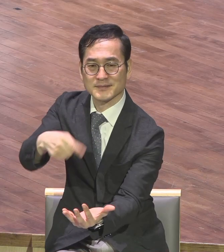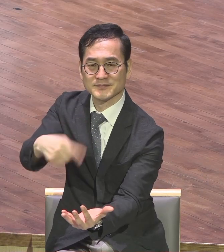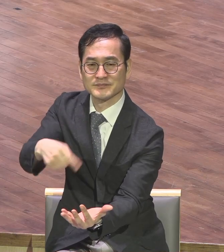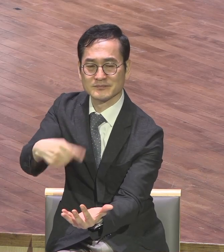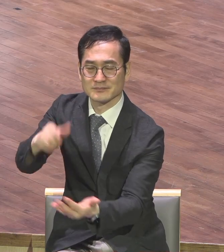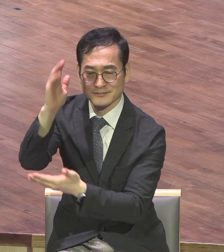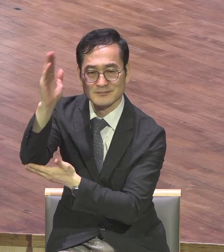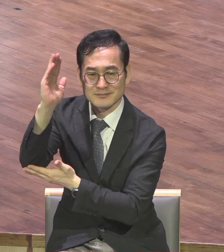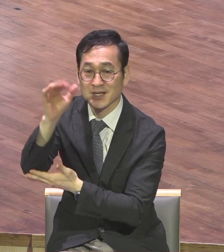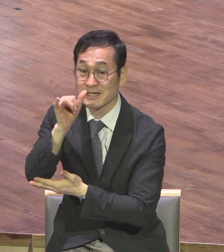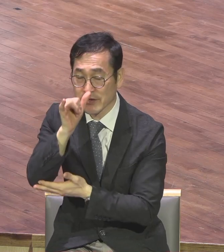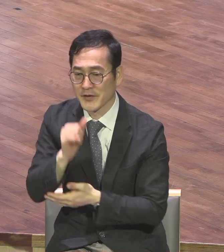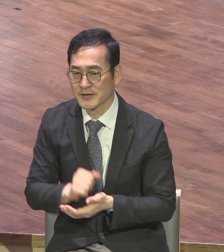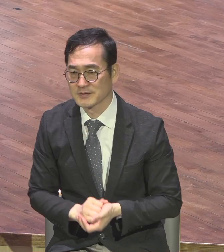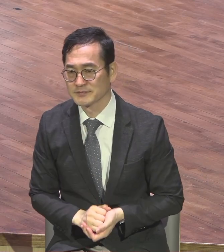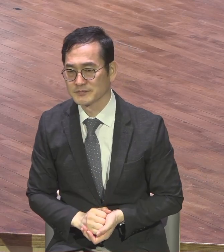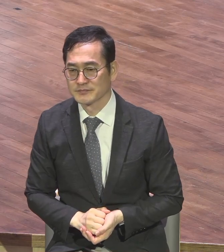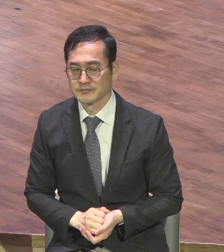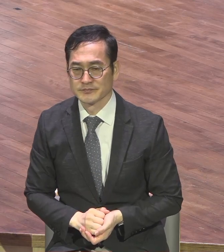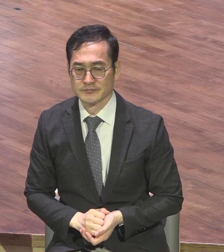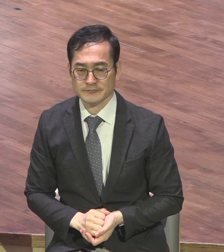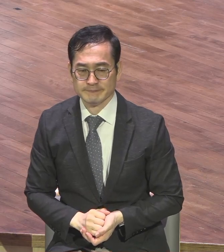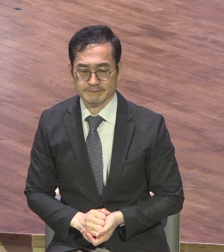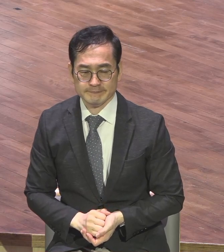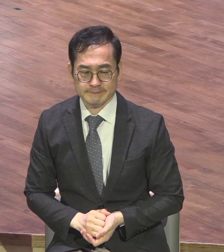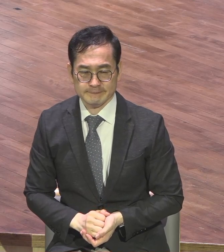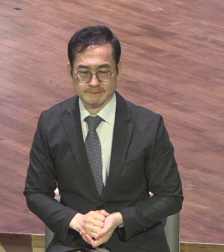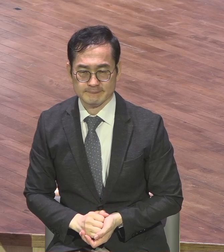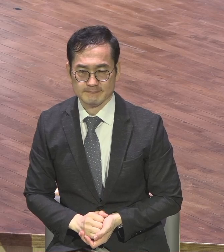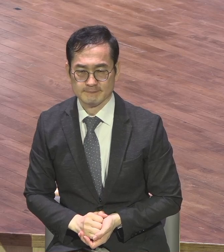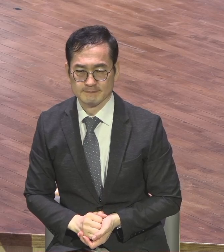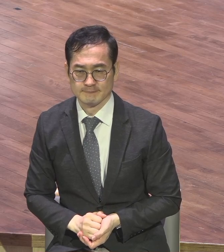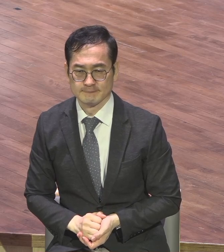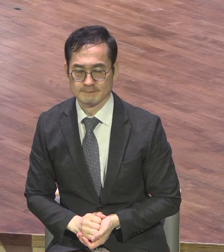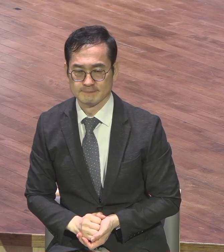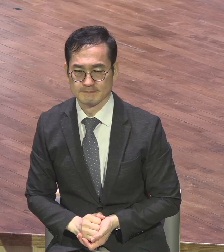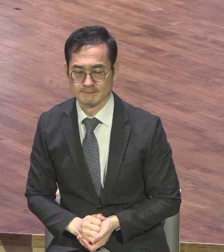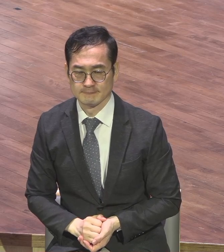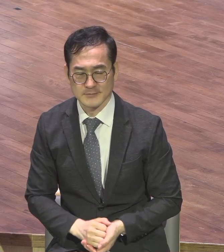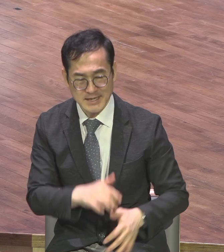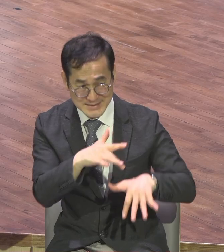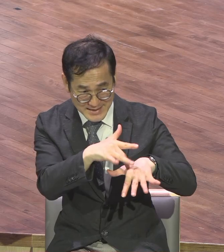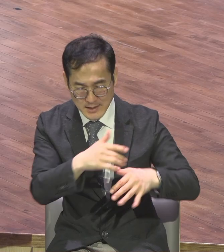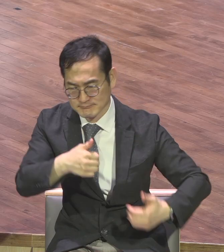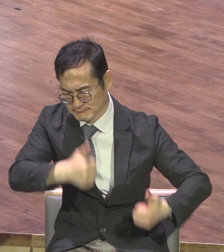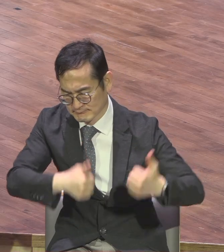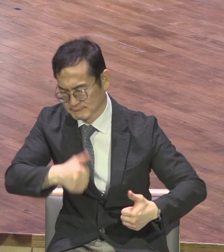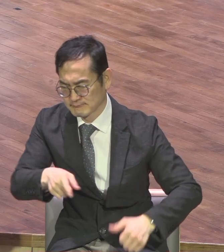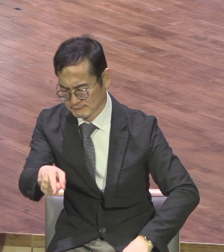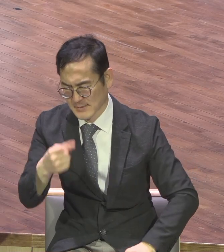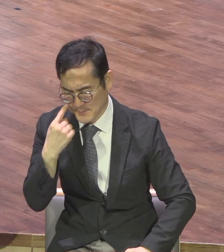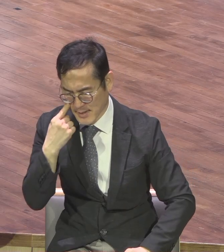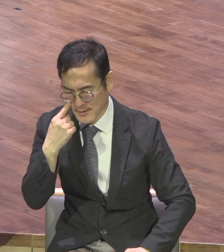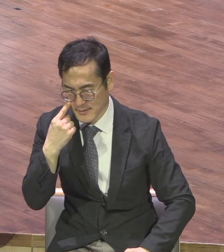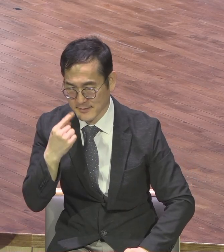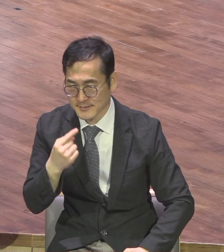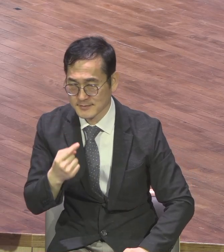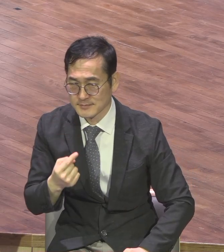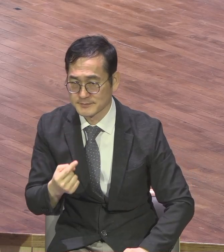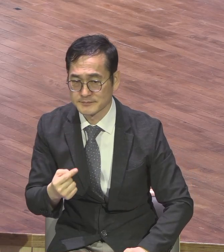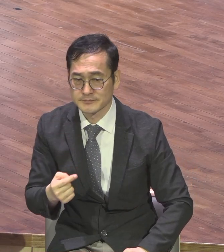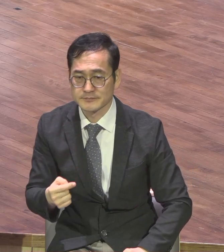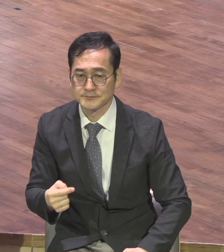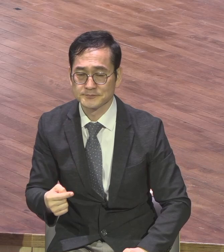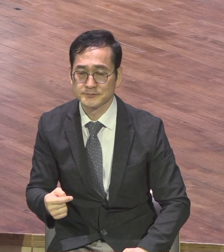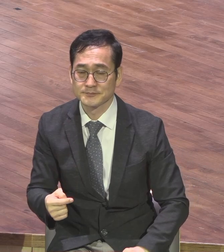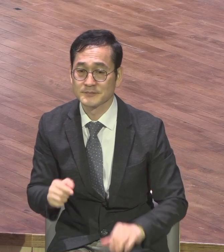대해서 한판 승부로 펼쳐가자고 말씀드렸습니다. 이제 우리는 우리 삶의 현장에서 본격적으로